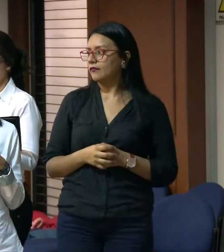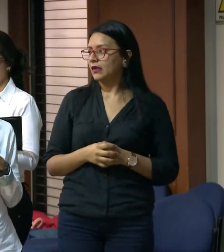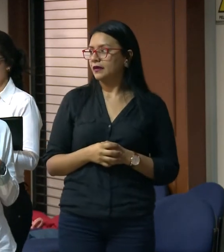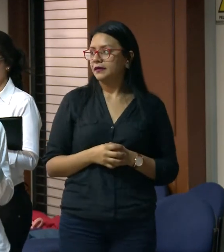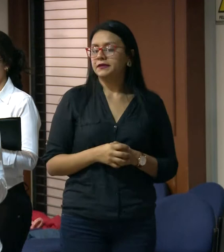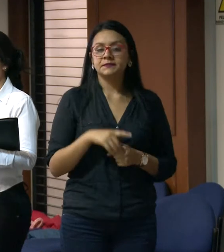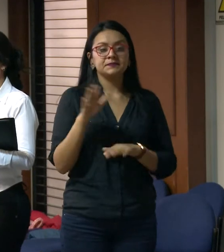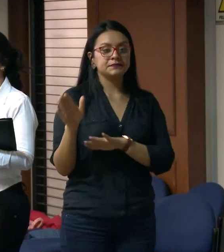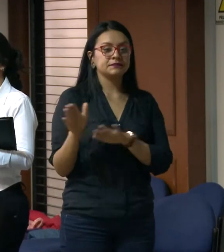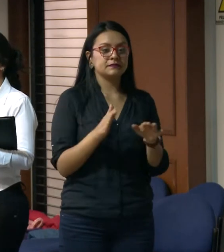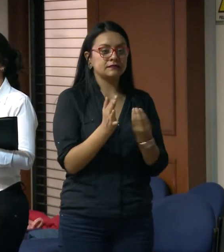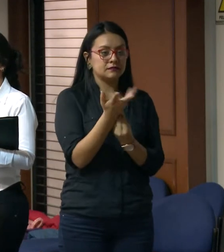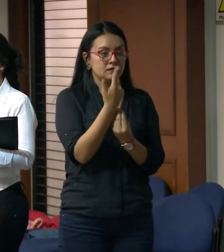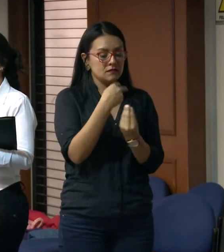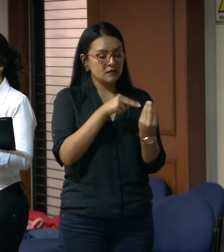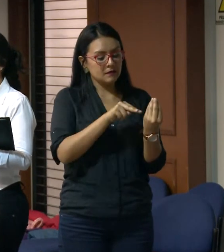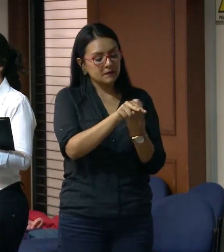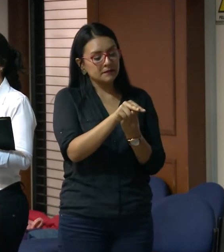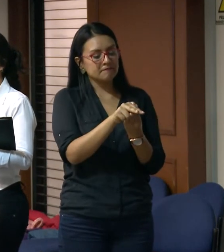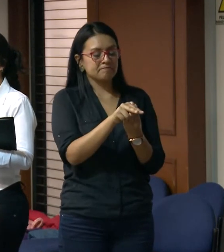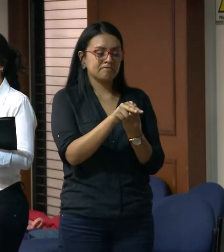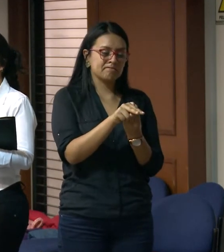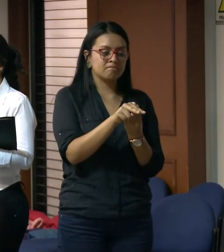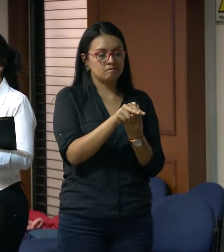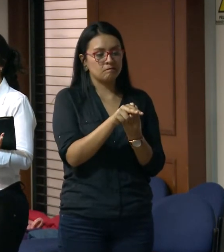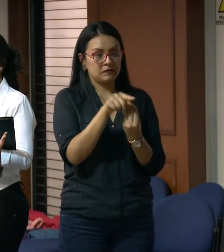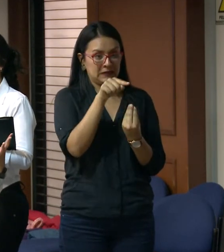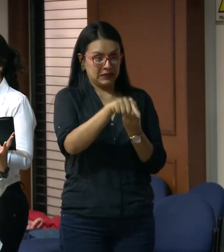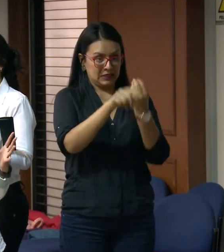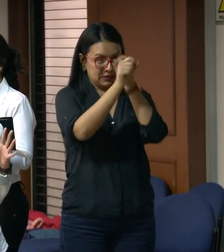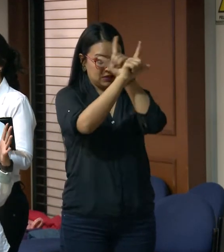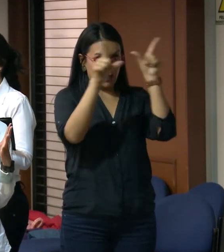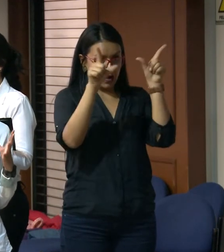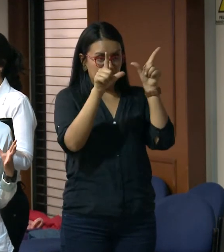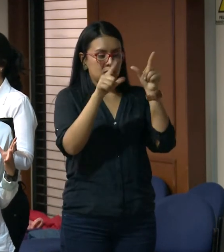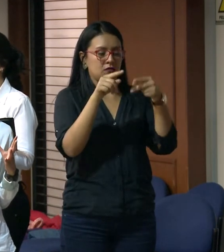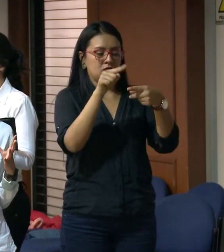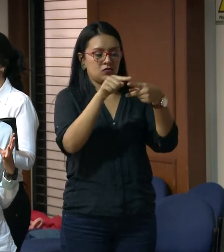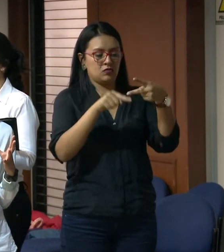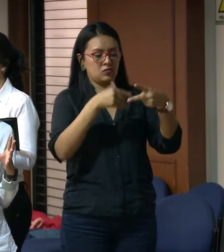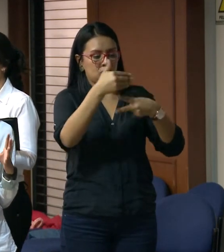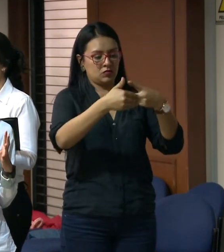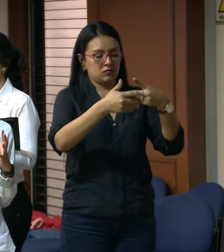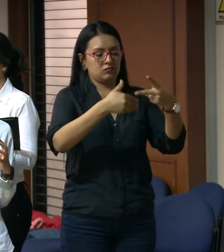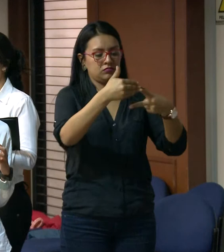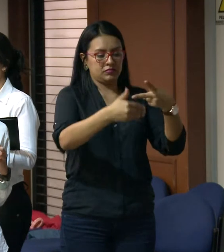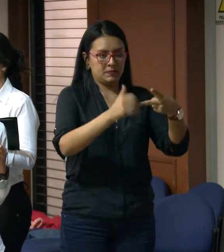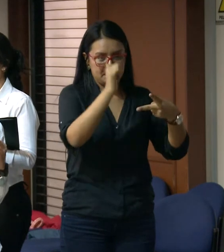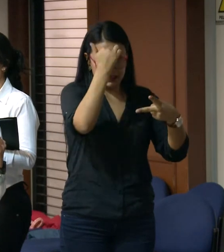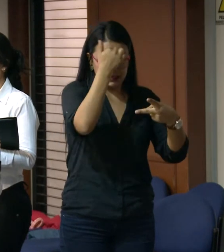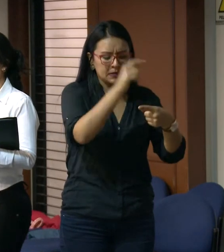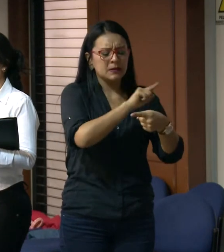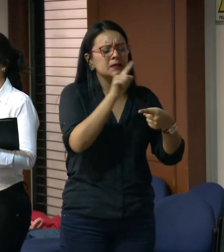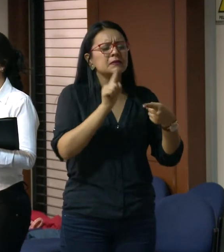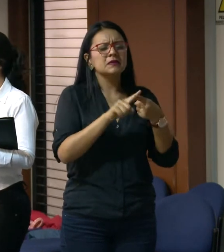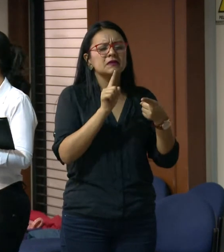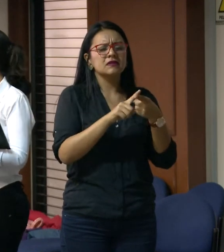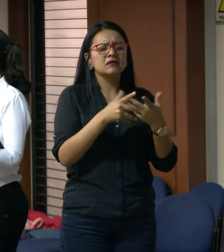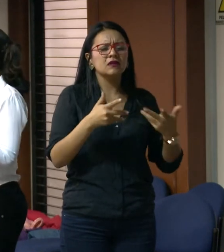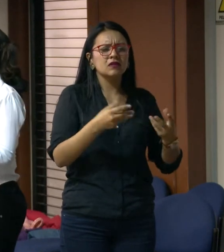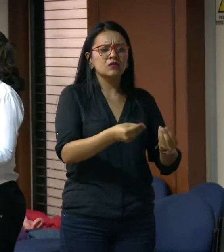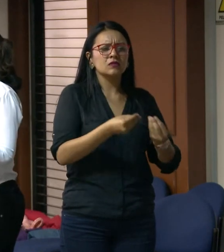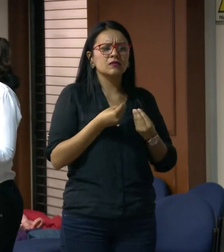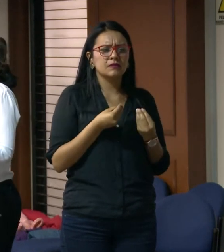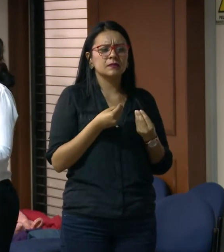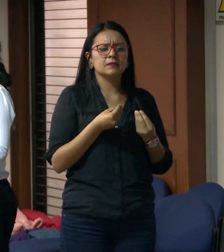lenguaje de las artes visuales, bueno, en este lenguaje se desarrollan dos procesos fundamentales. El primero es el que nos permite